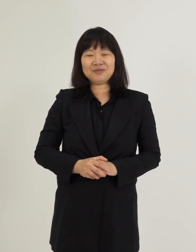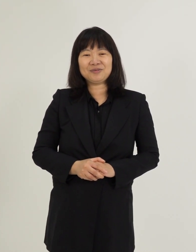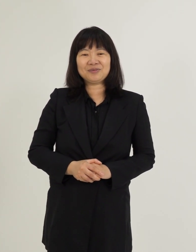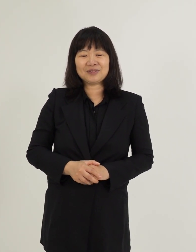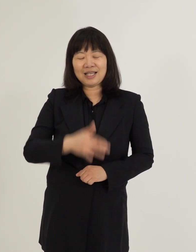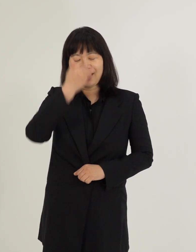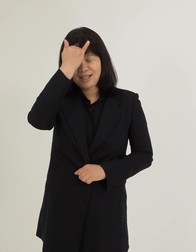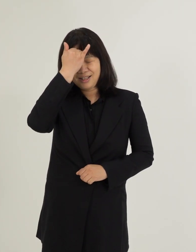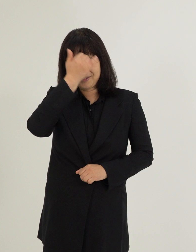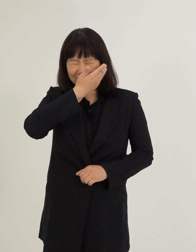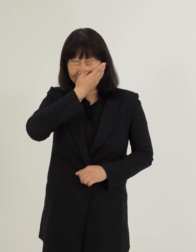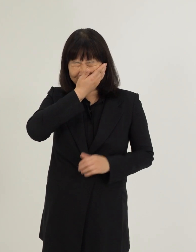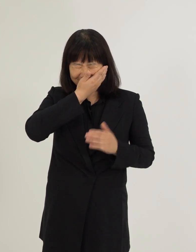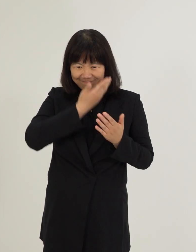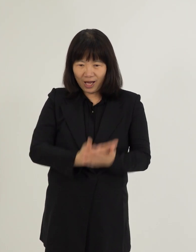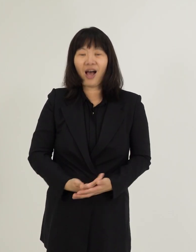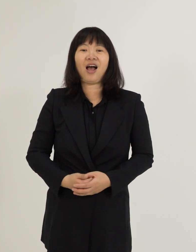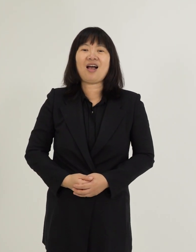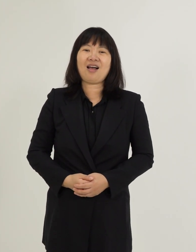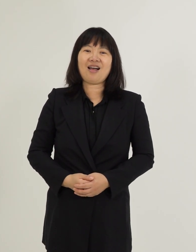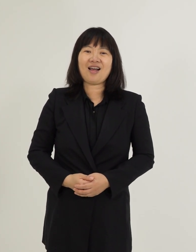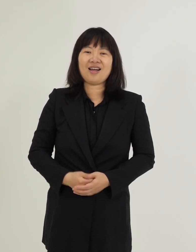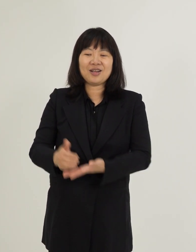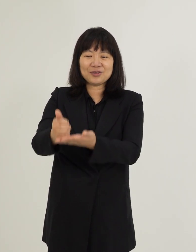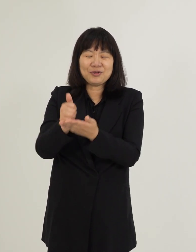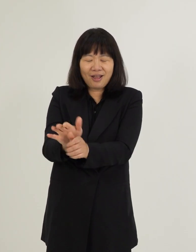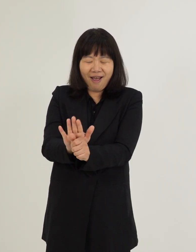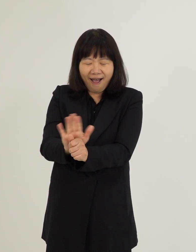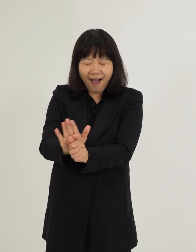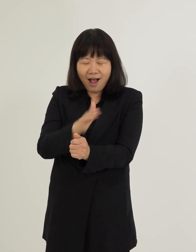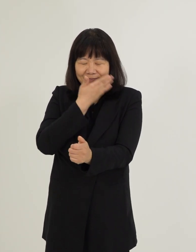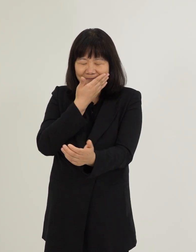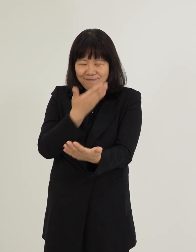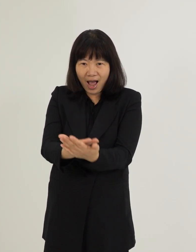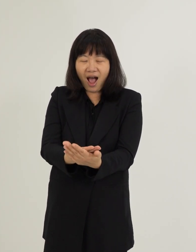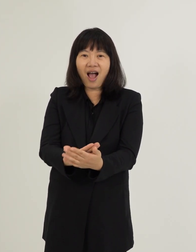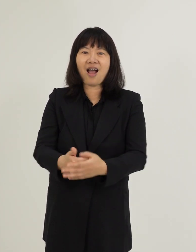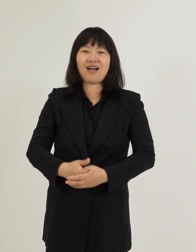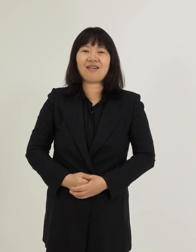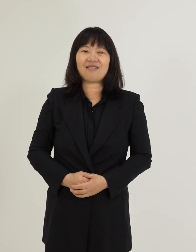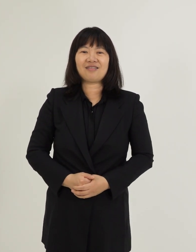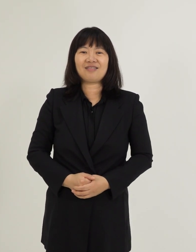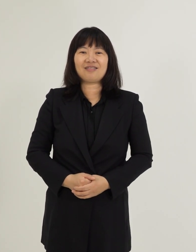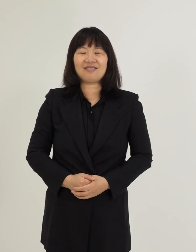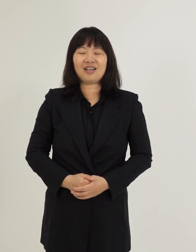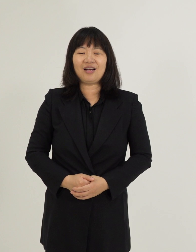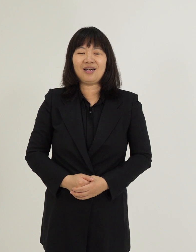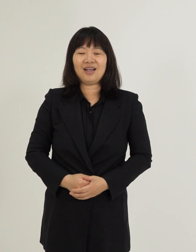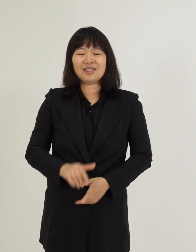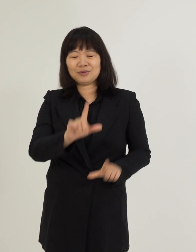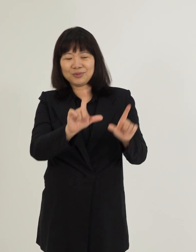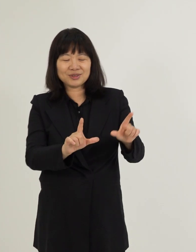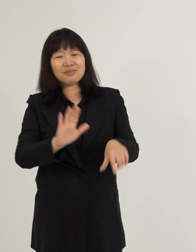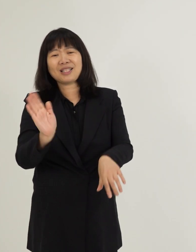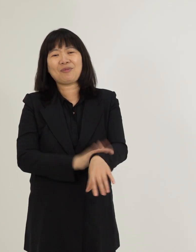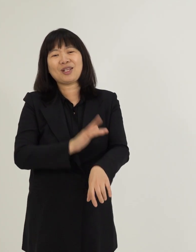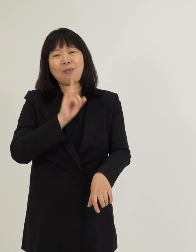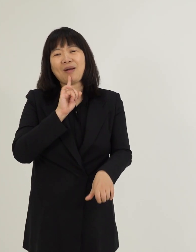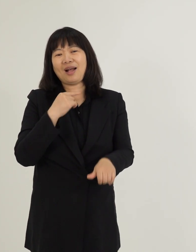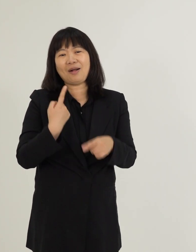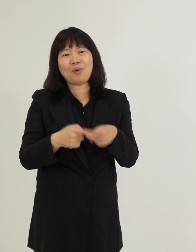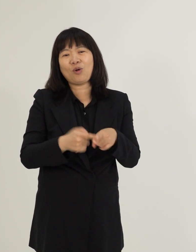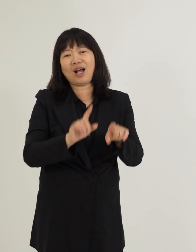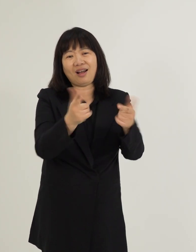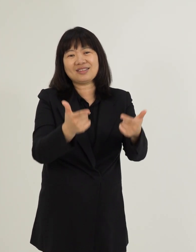예전이 중요하고 의전이 중요하고 그렇잖아요. 저는 뭐 그게 잘못됐다는 건 아니에요. 근데 제가